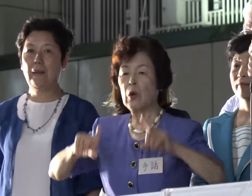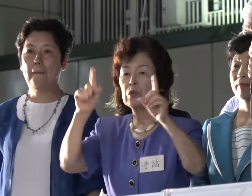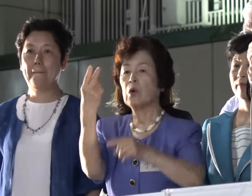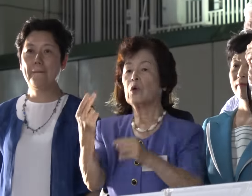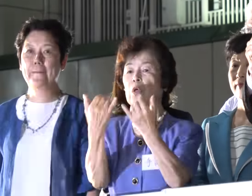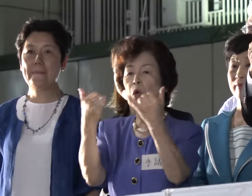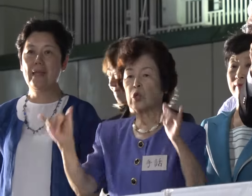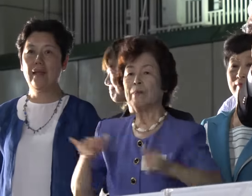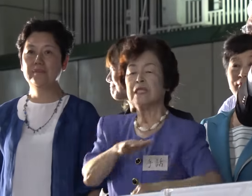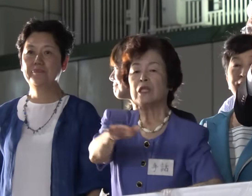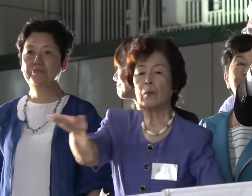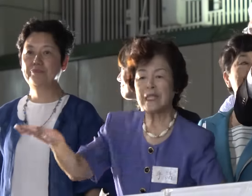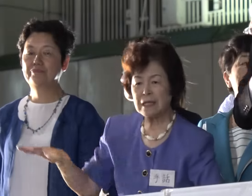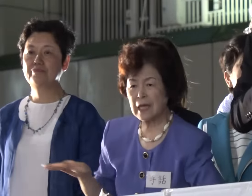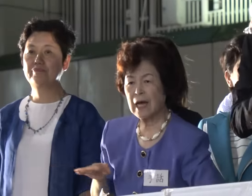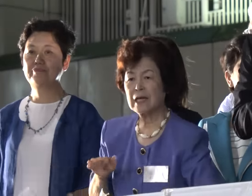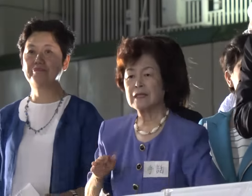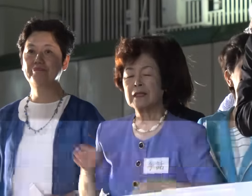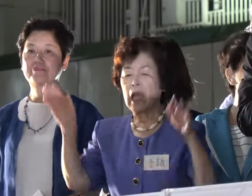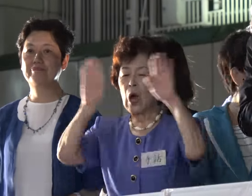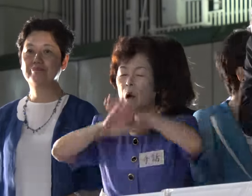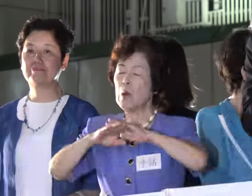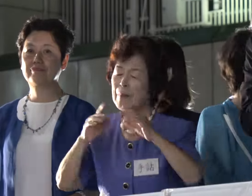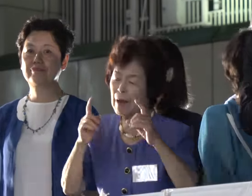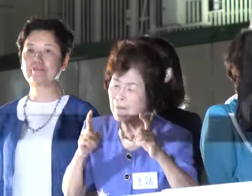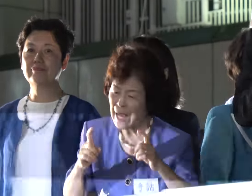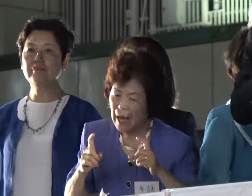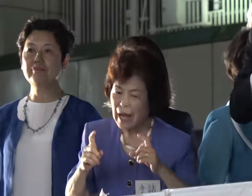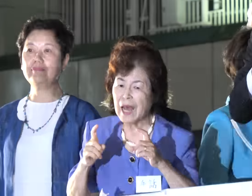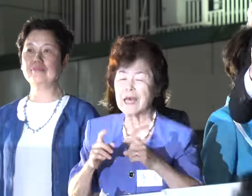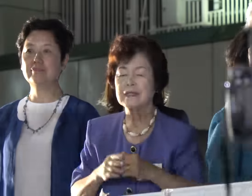民の皆さん、こんばんは。こん